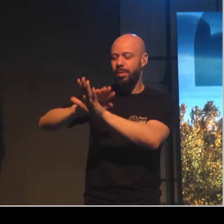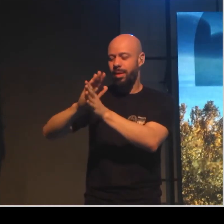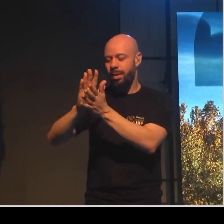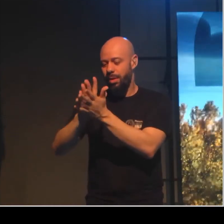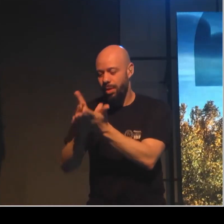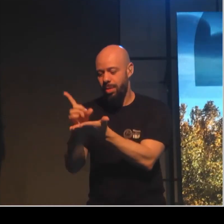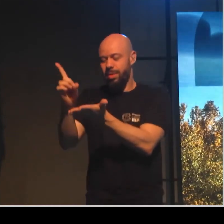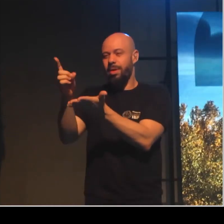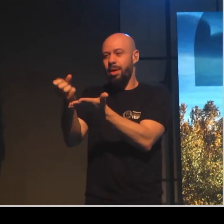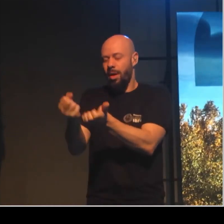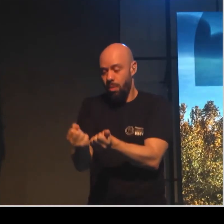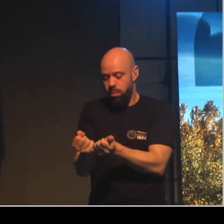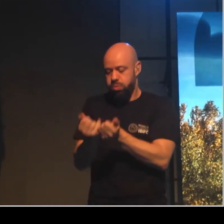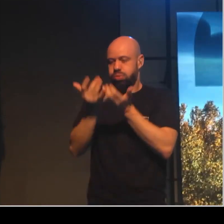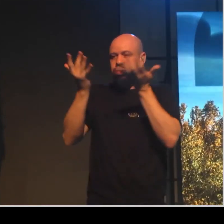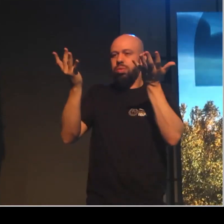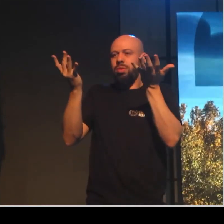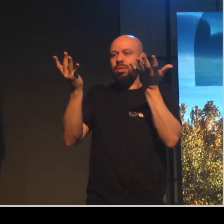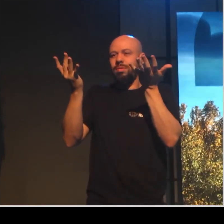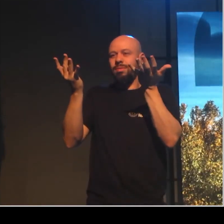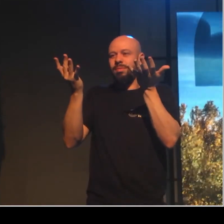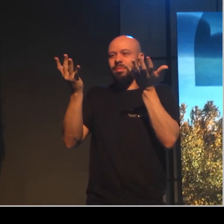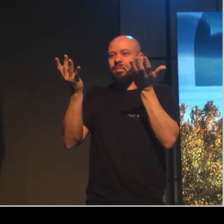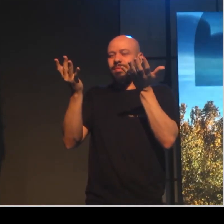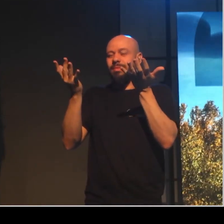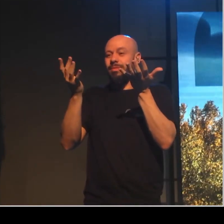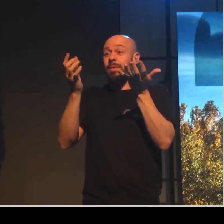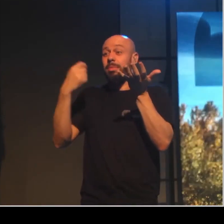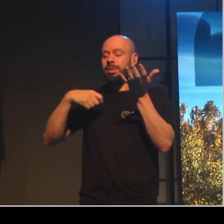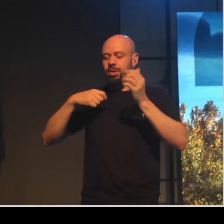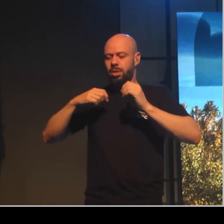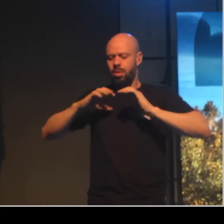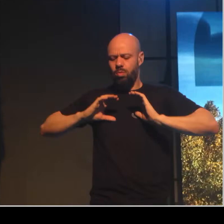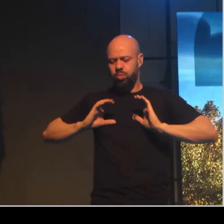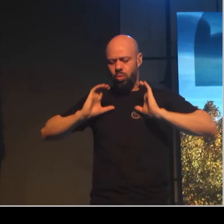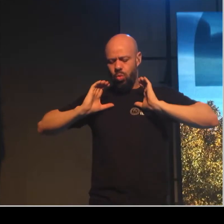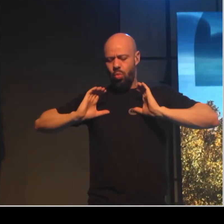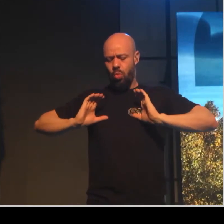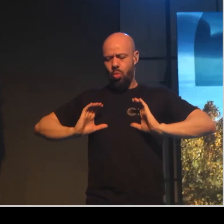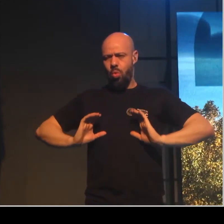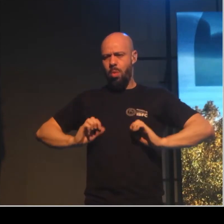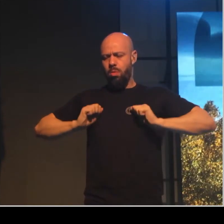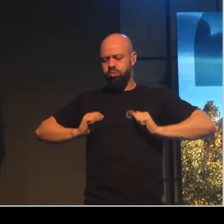você. Depende da sua atitude, do seu